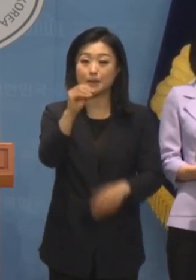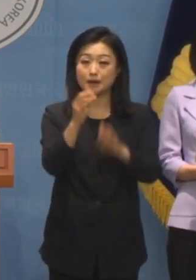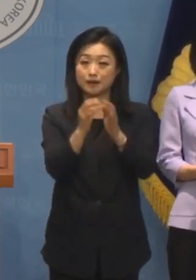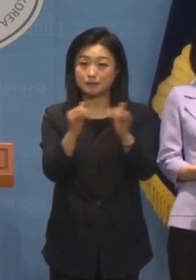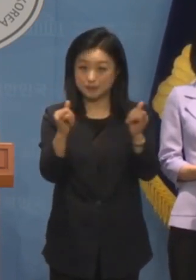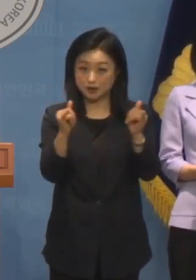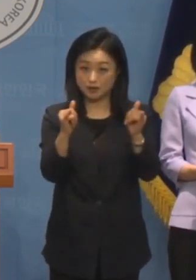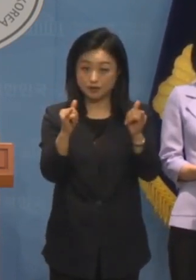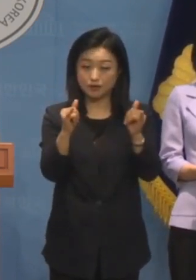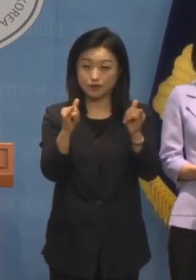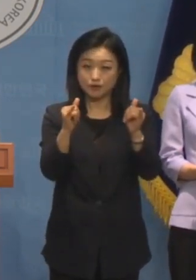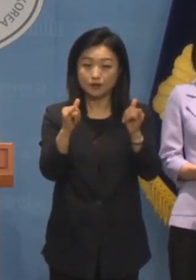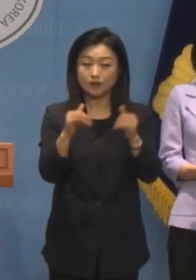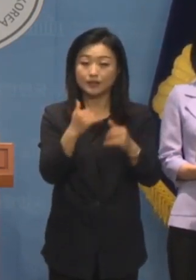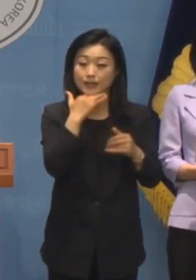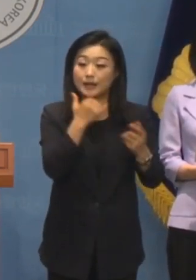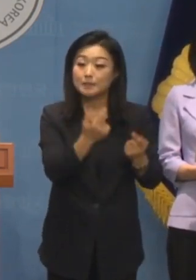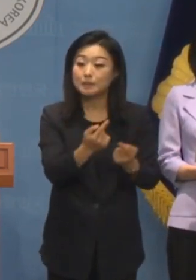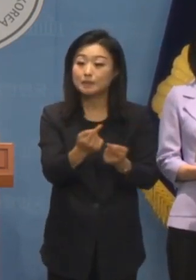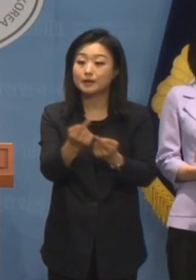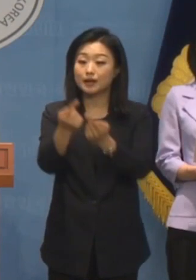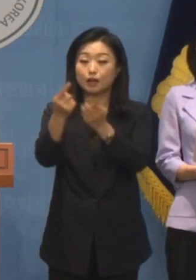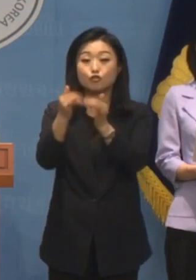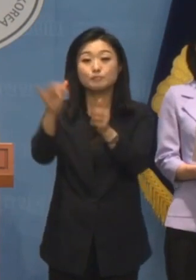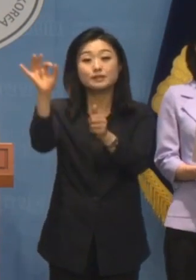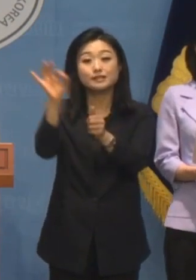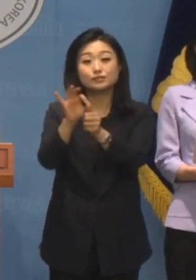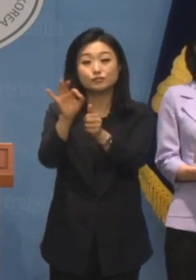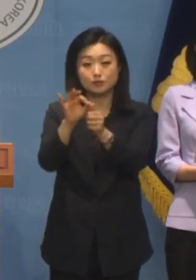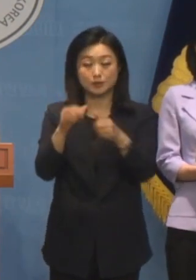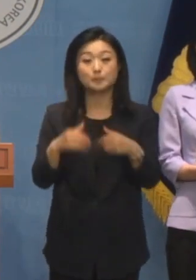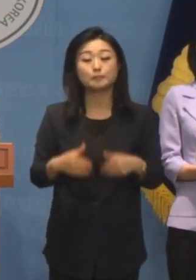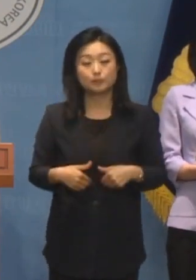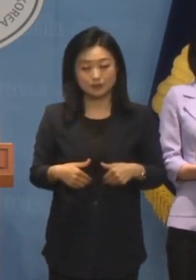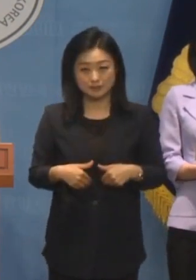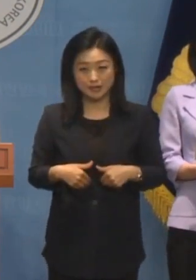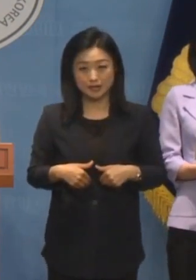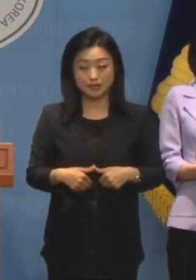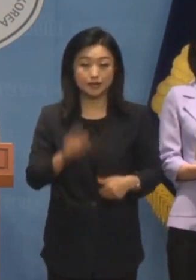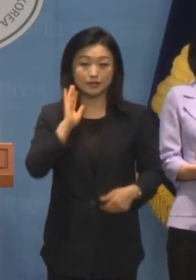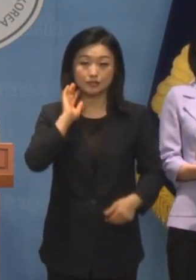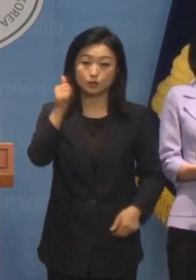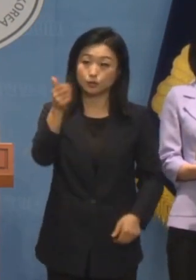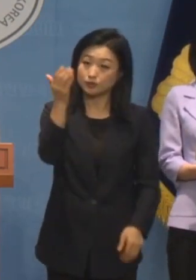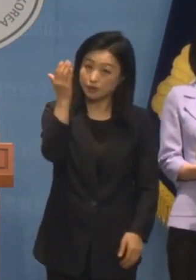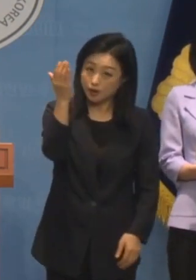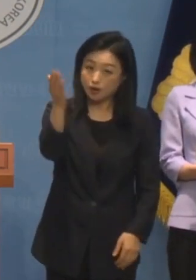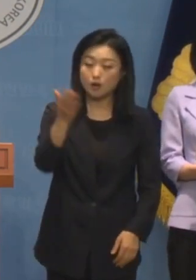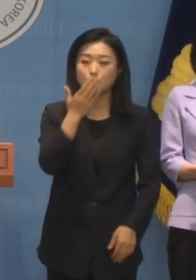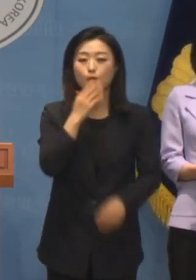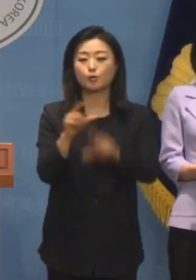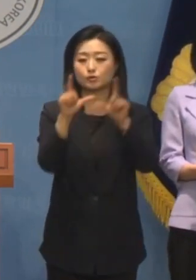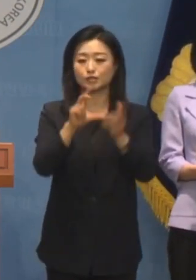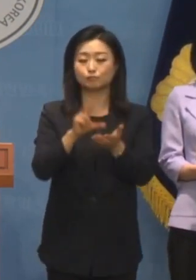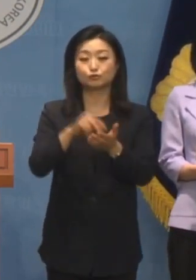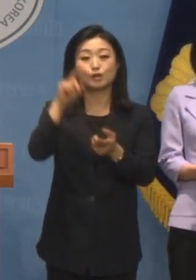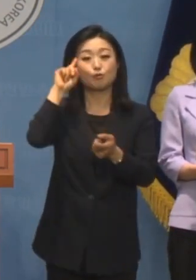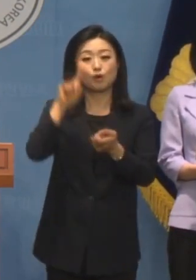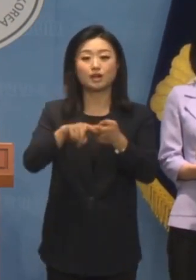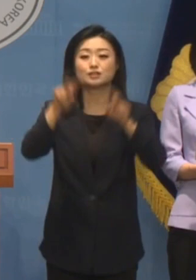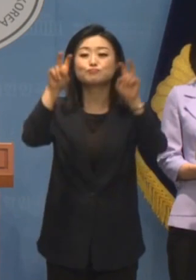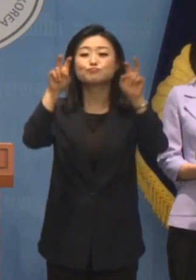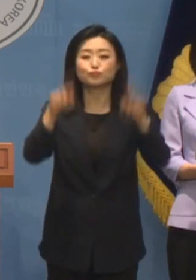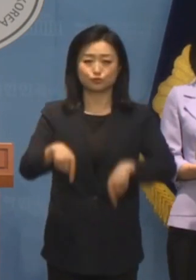베이비부머 세대가 다가올 국민연금의 수급 대상자가 됩니다. 윤석열 대통령은 먹고 사는 문제에